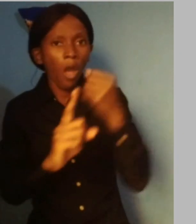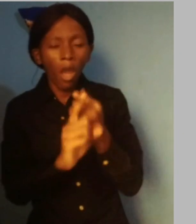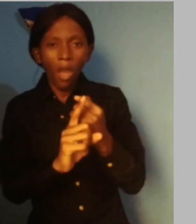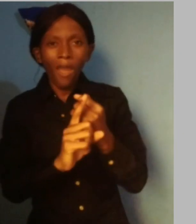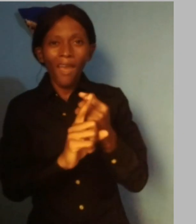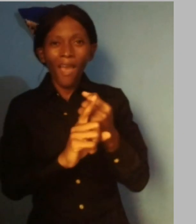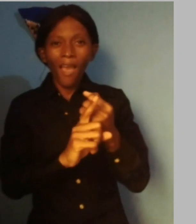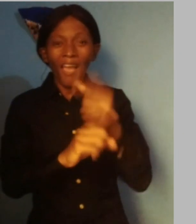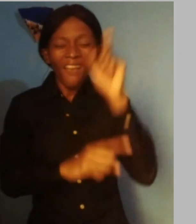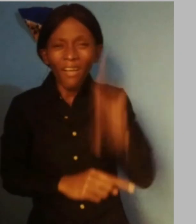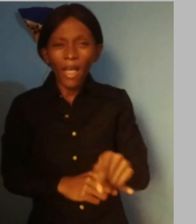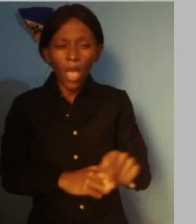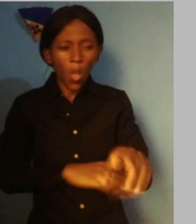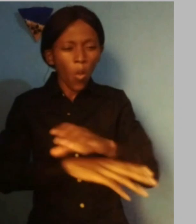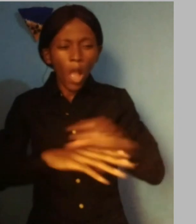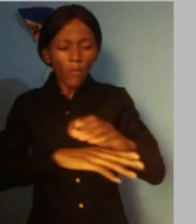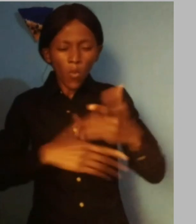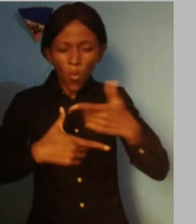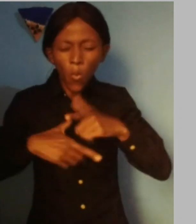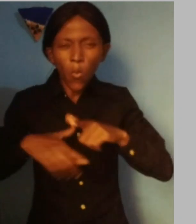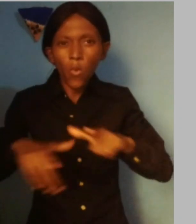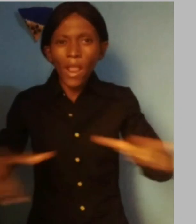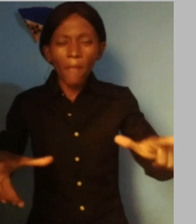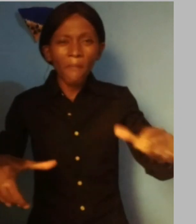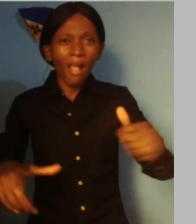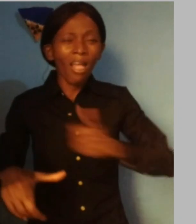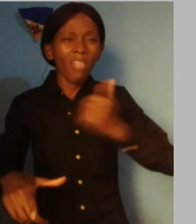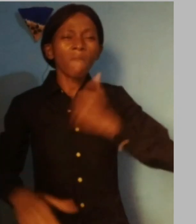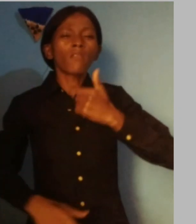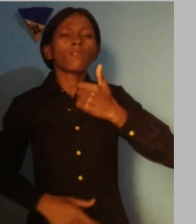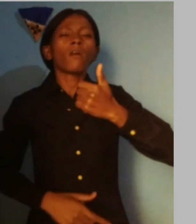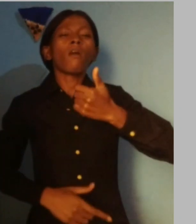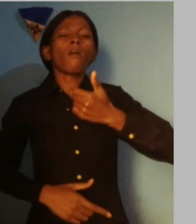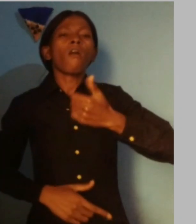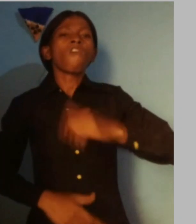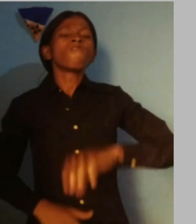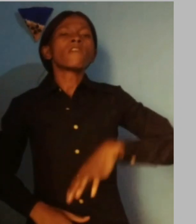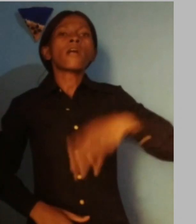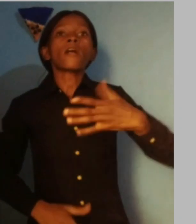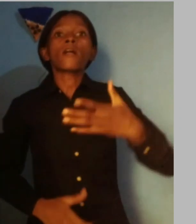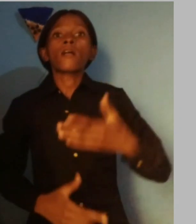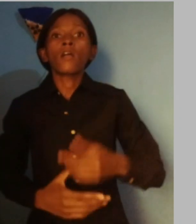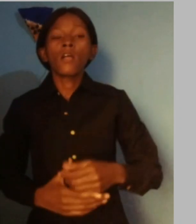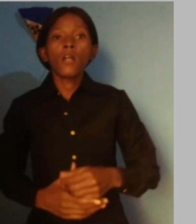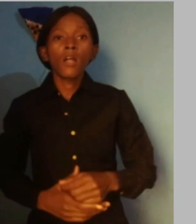mourir pour que le Cameroun soit libre, un pays indépendant.